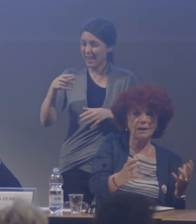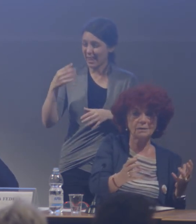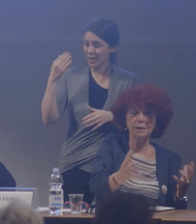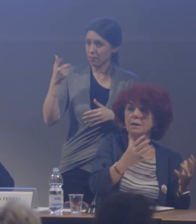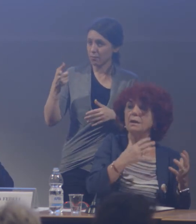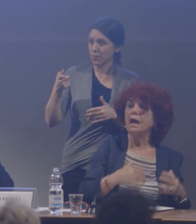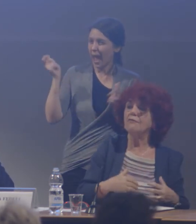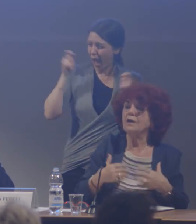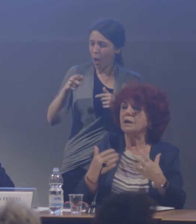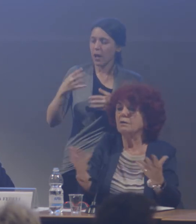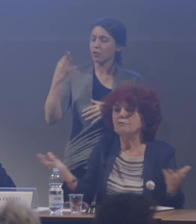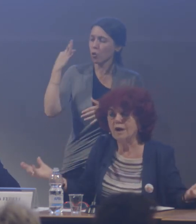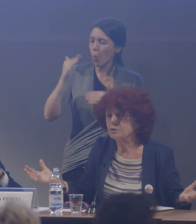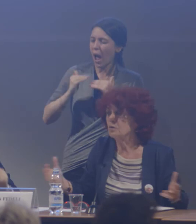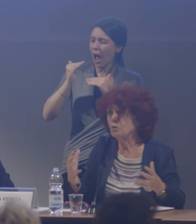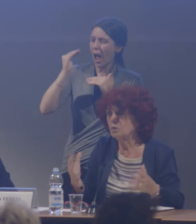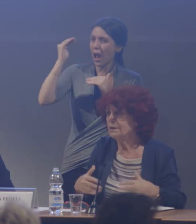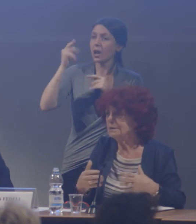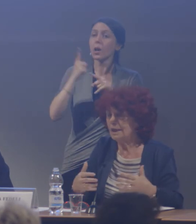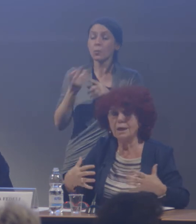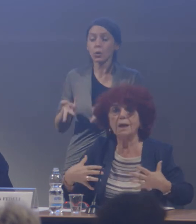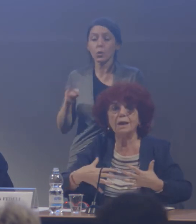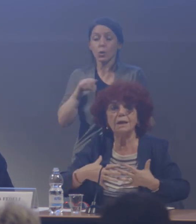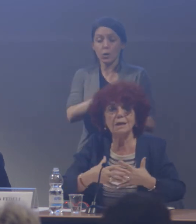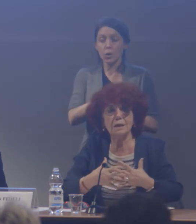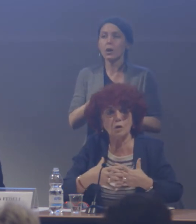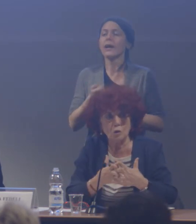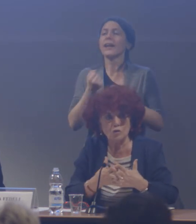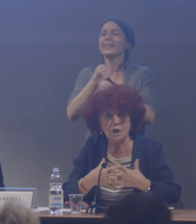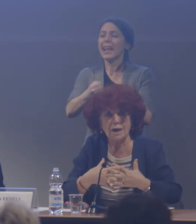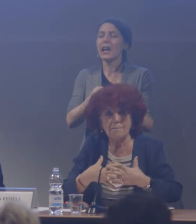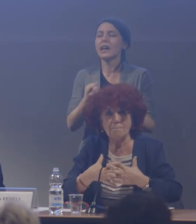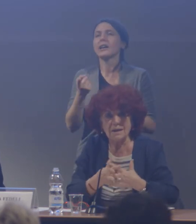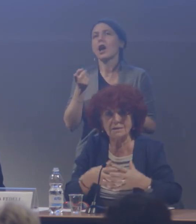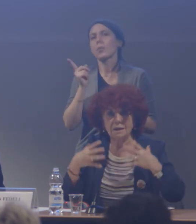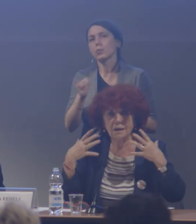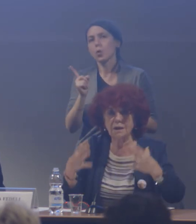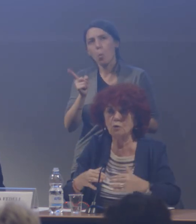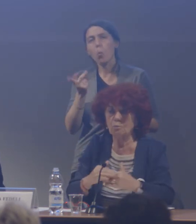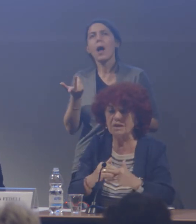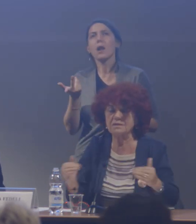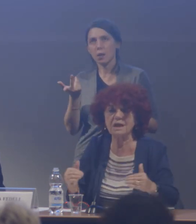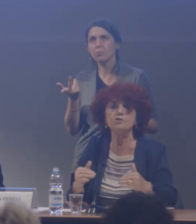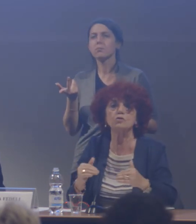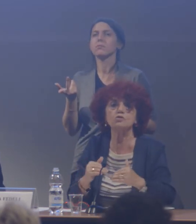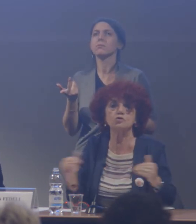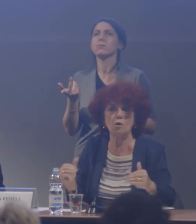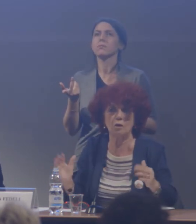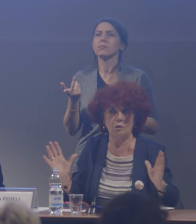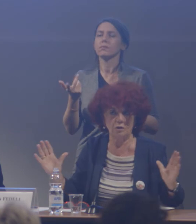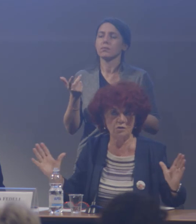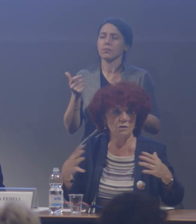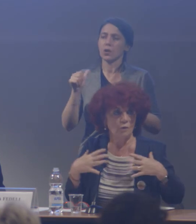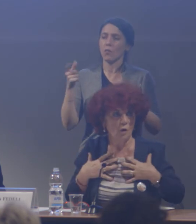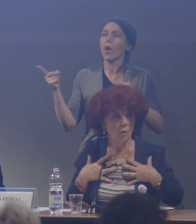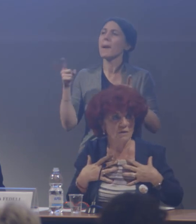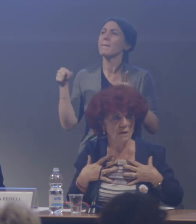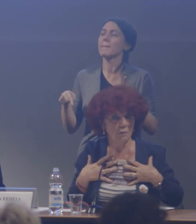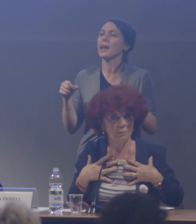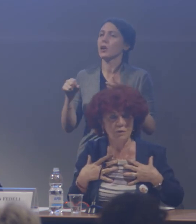dall'altra parte aver fatto una delega che incrocia e mette in un passaggio storico